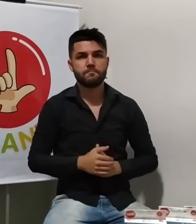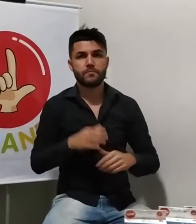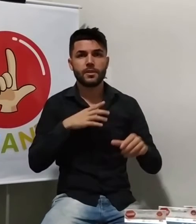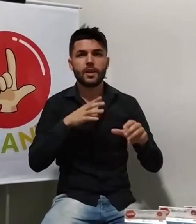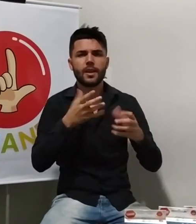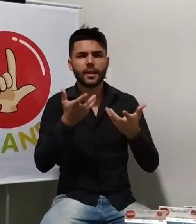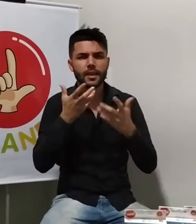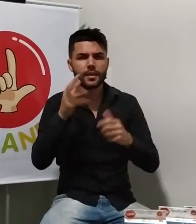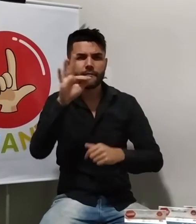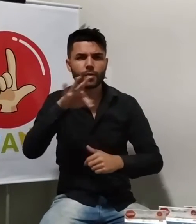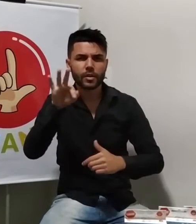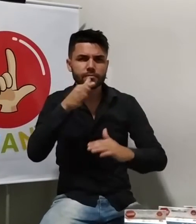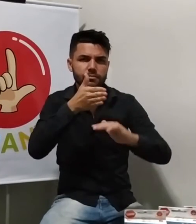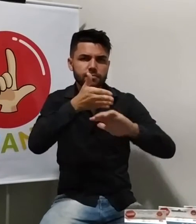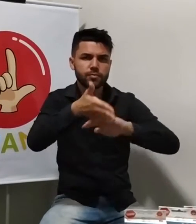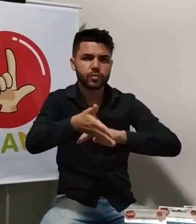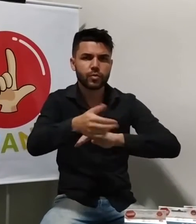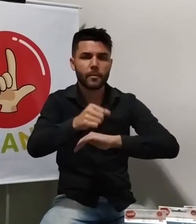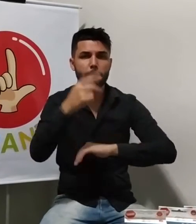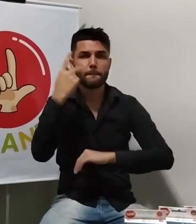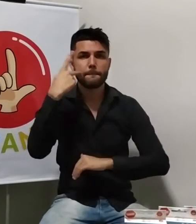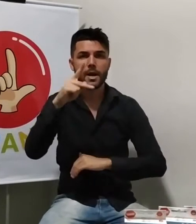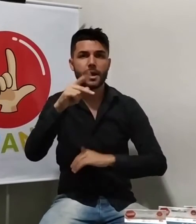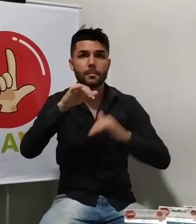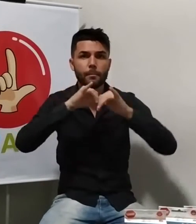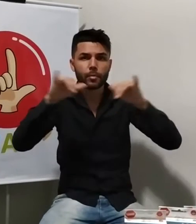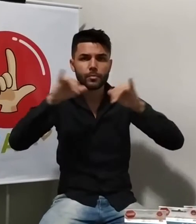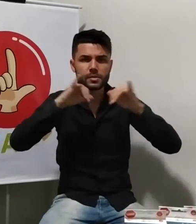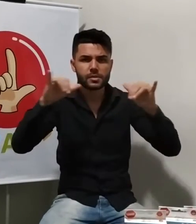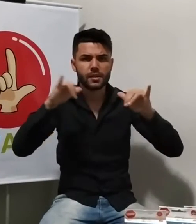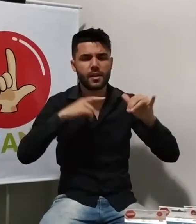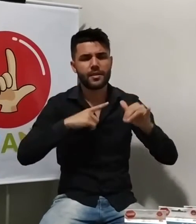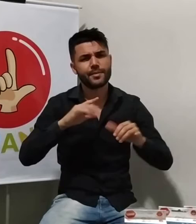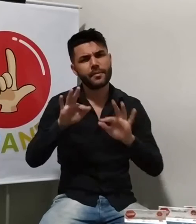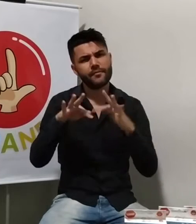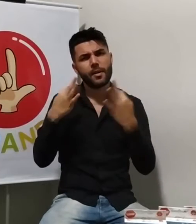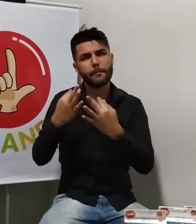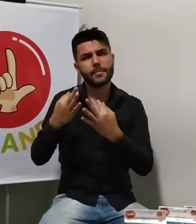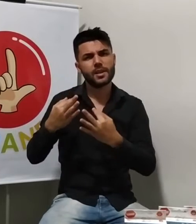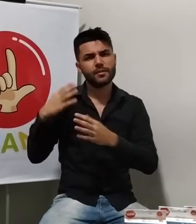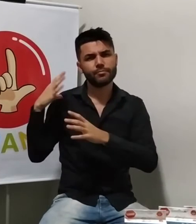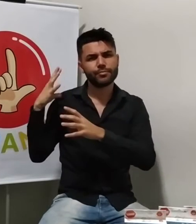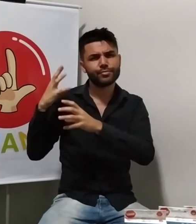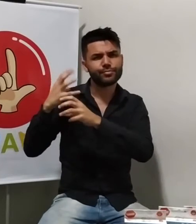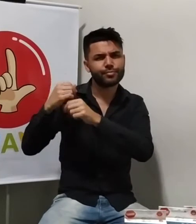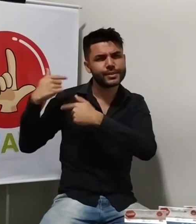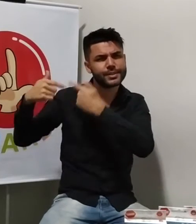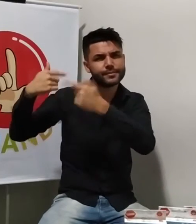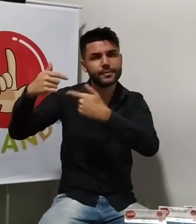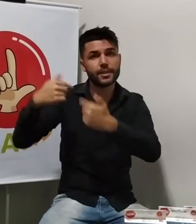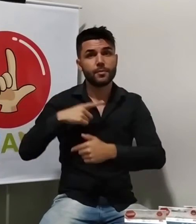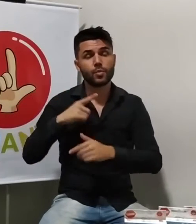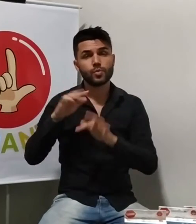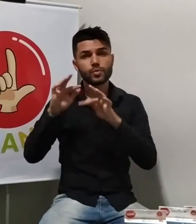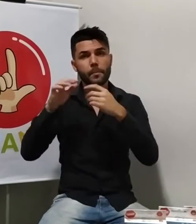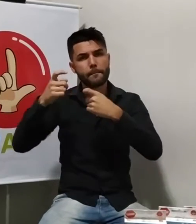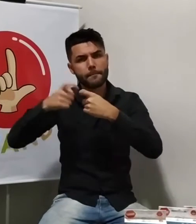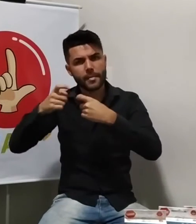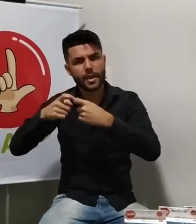eu falei, eu quero fazer publicidade. E aquilo foi um choque, assim, pra família porque, né, são 5 irmãos lá na casa do meu pai, 4 são médicos. Meu irmão